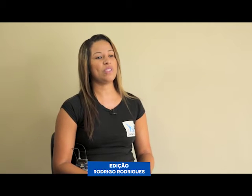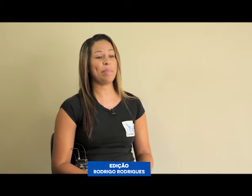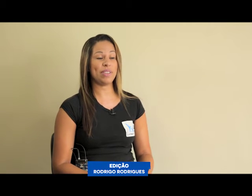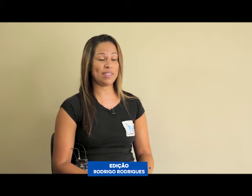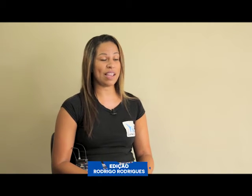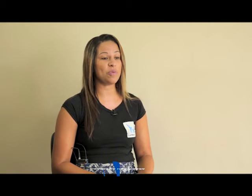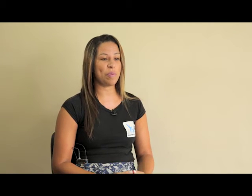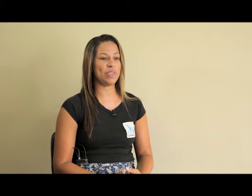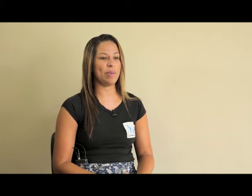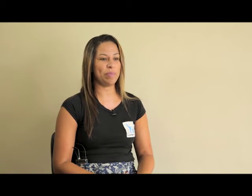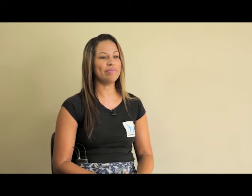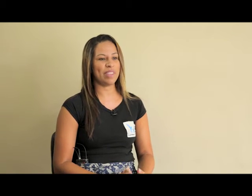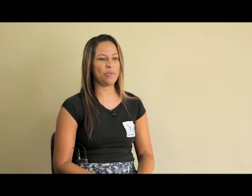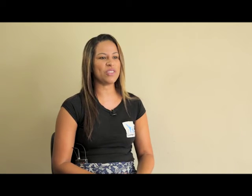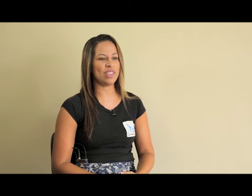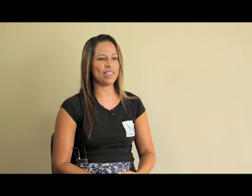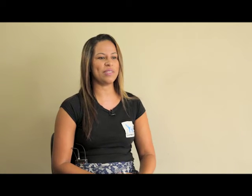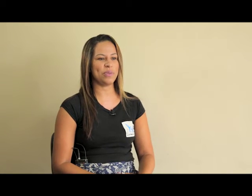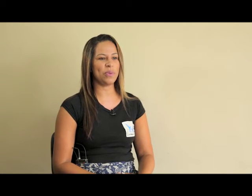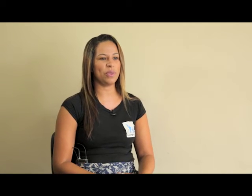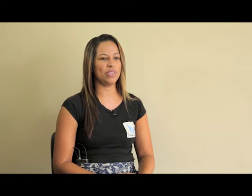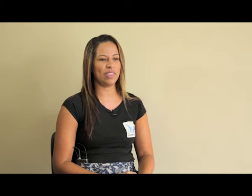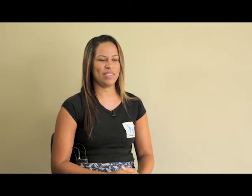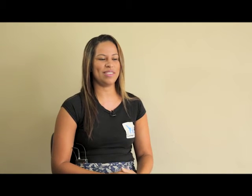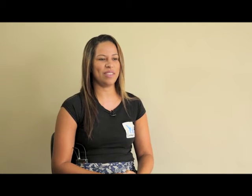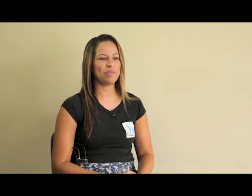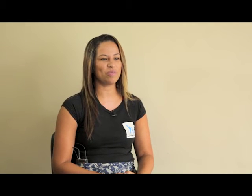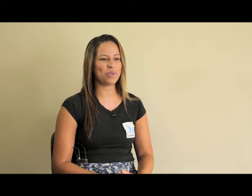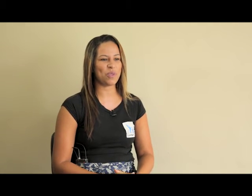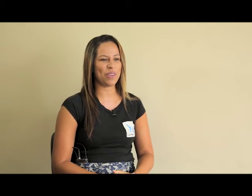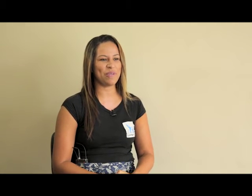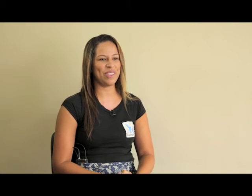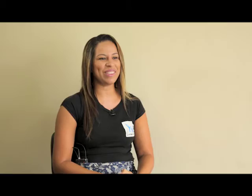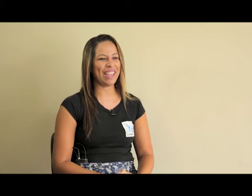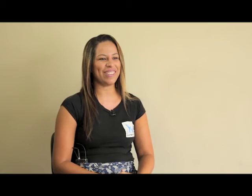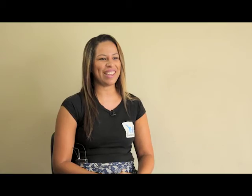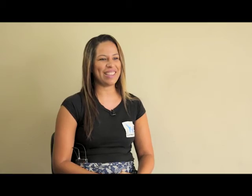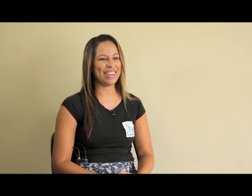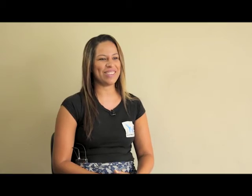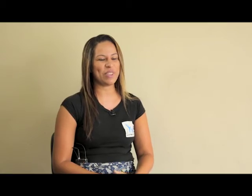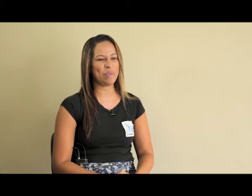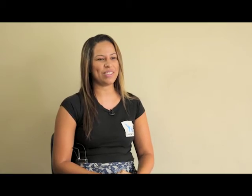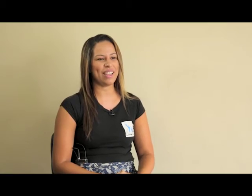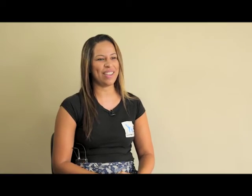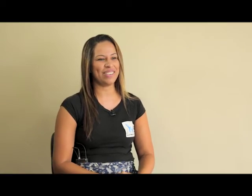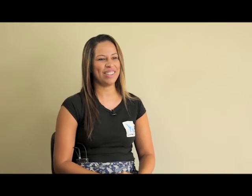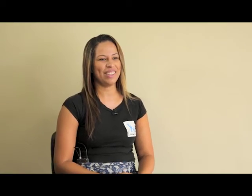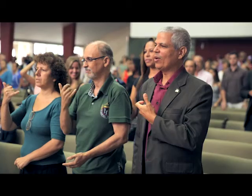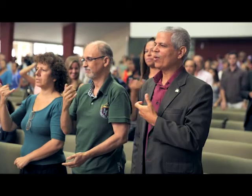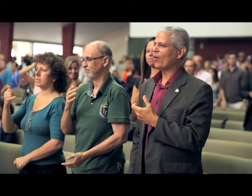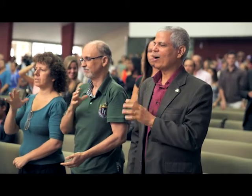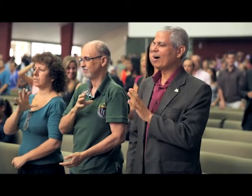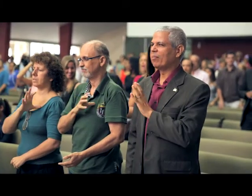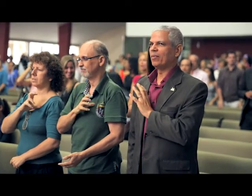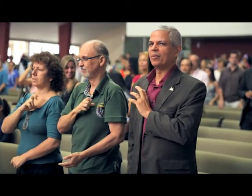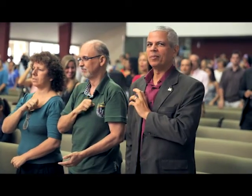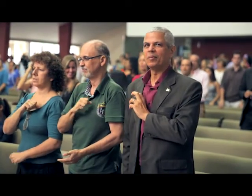duas pessoas capacitadas para poder evangelizar esse surdo. Então esse é um sonho que eu tenho, cada igreja tem um ministério.